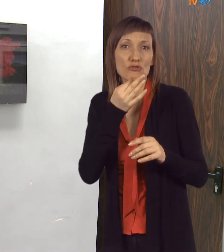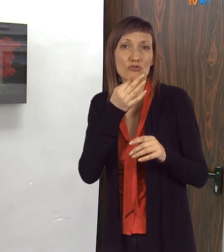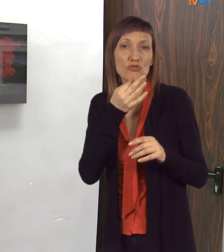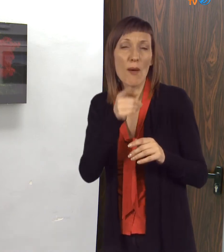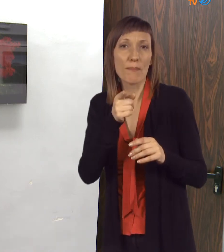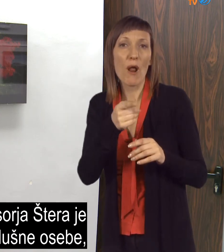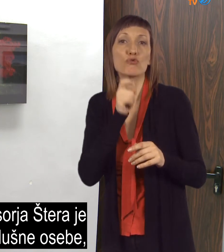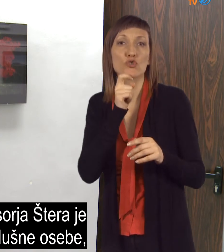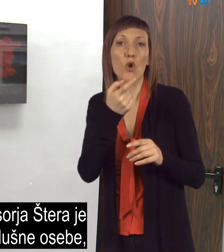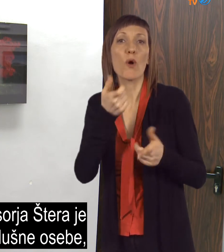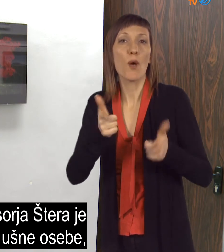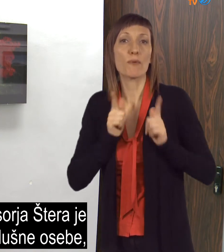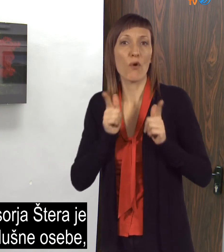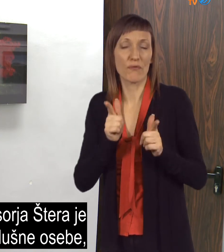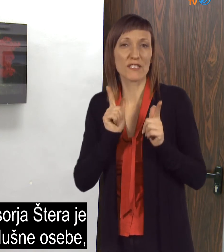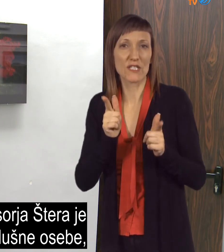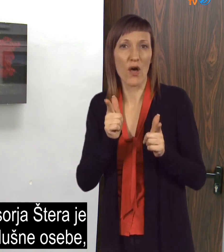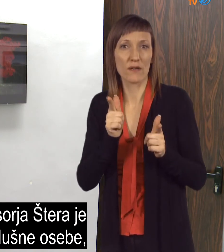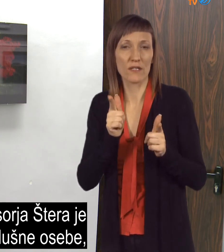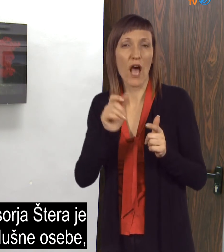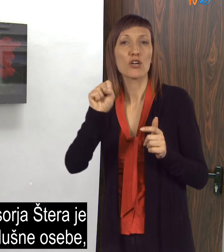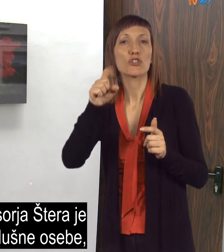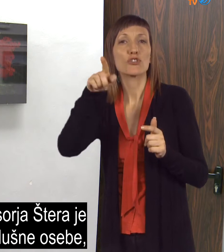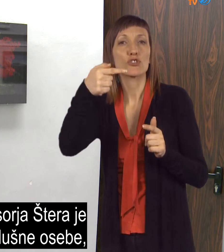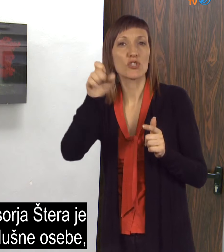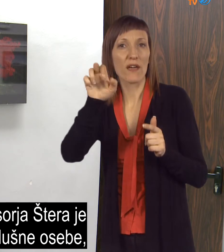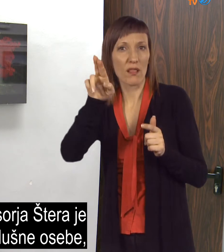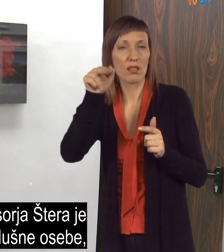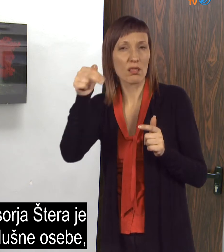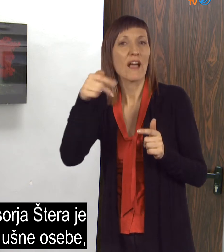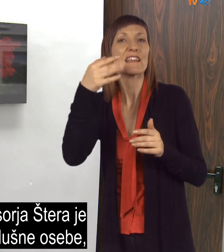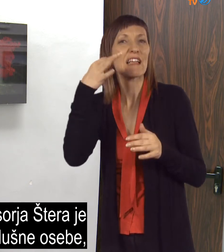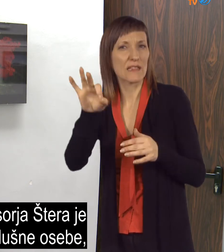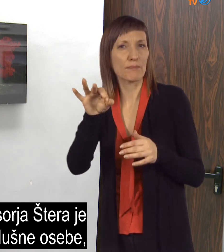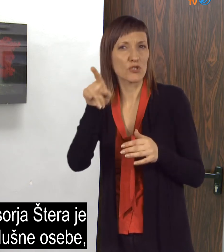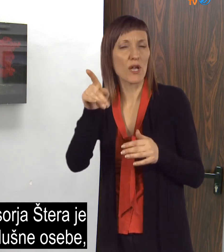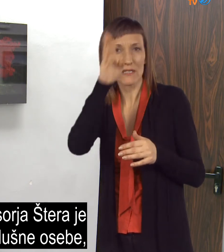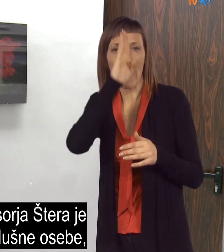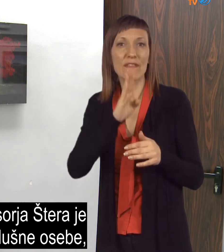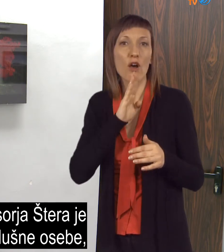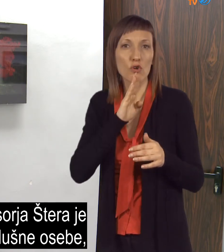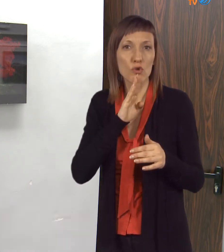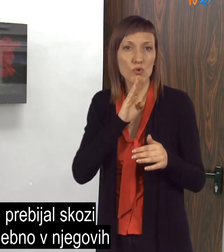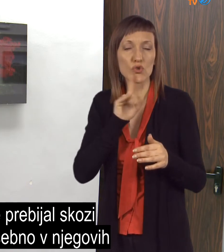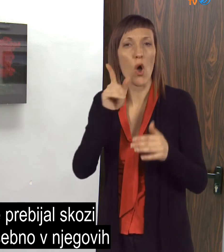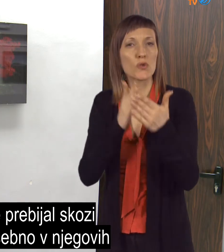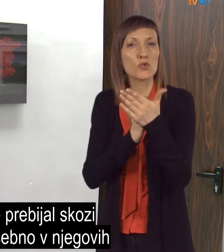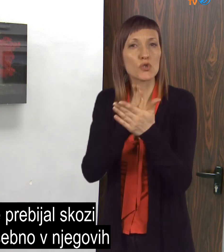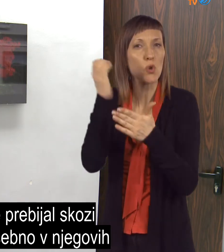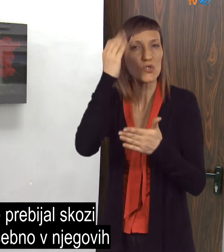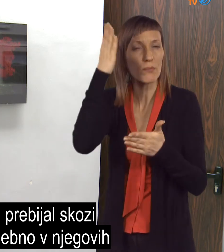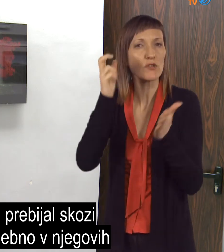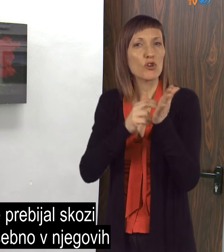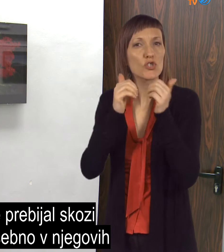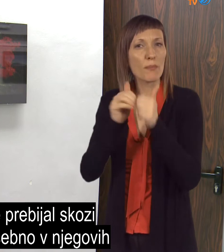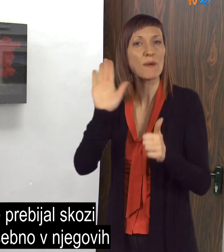čeprav zgodba profesora Janeza Štera je zelo, tipična za naglušne, zelo težko se je prebijal